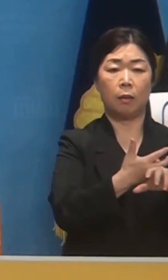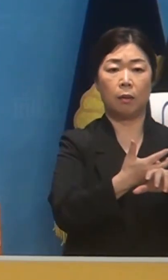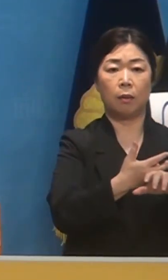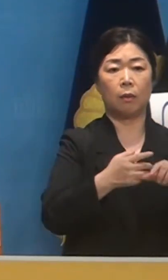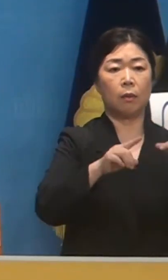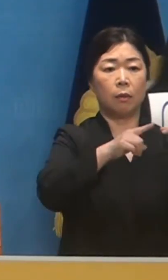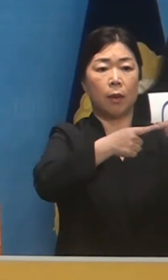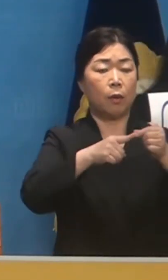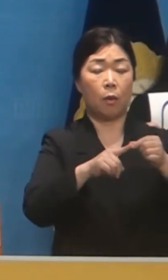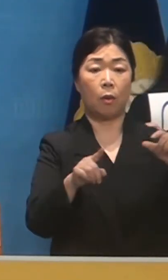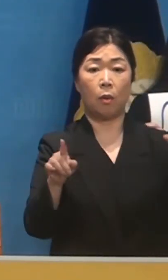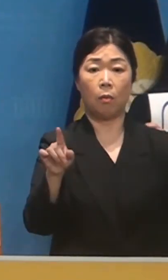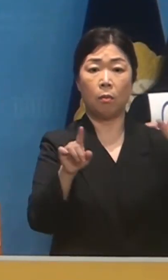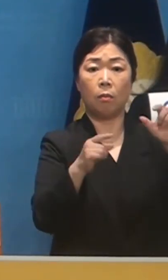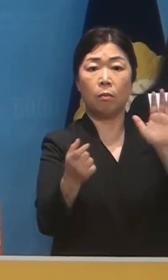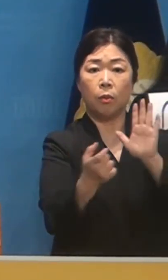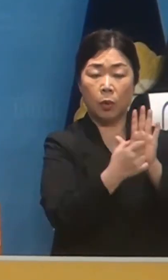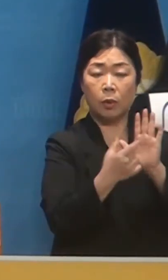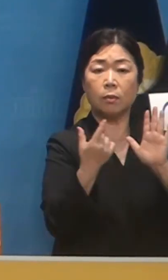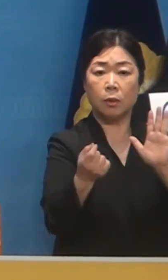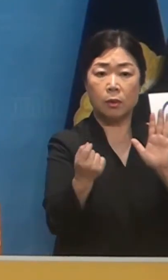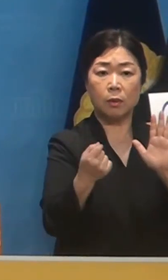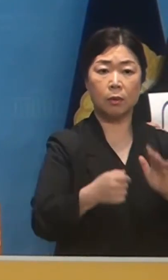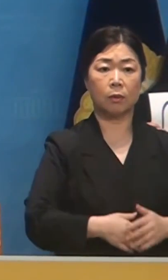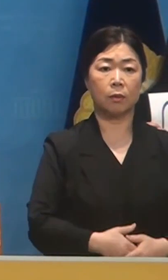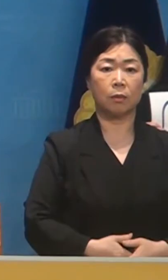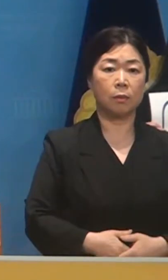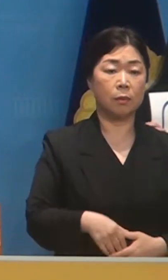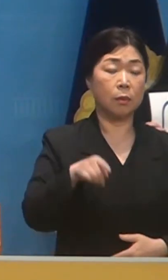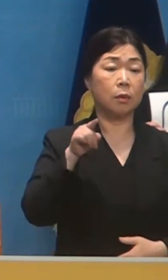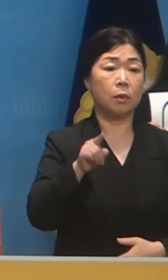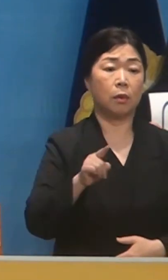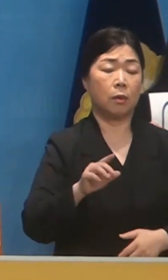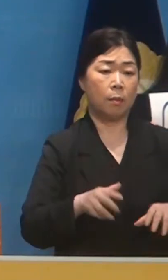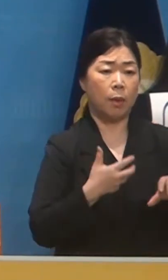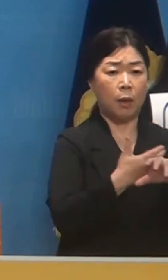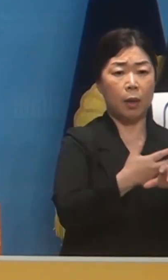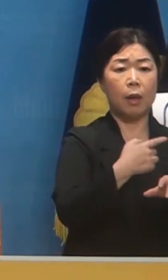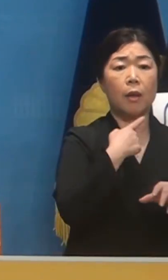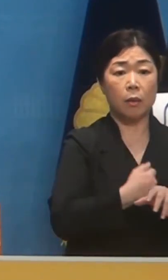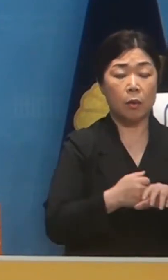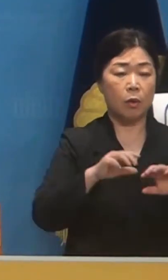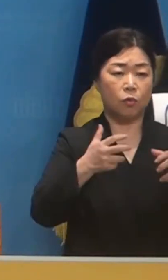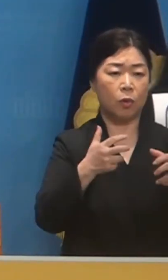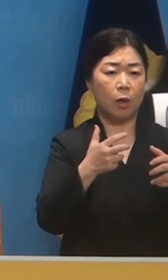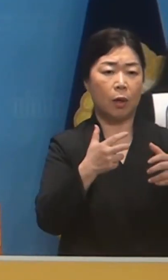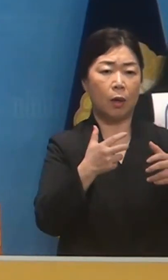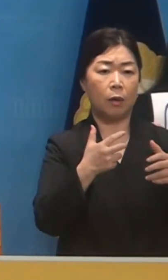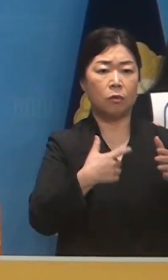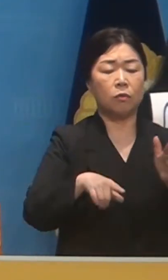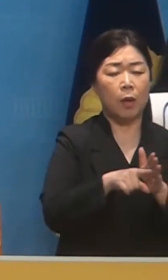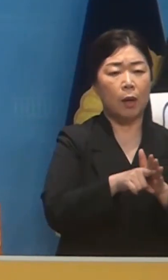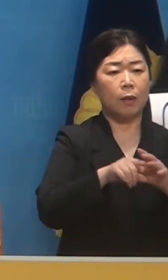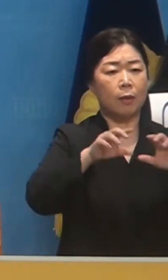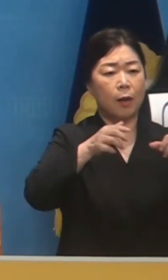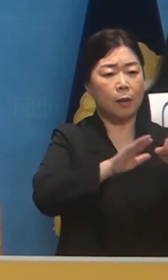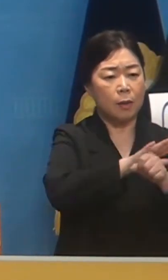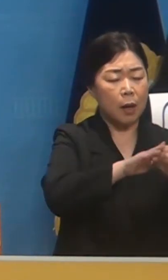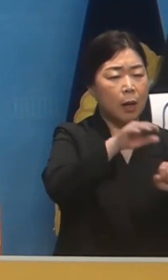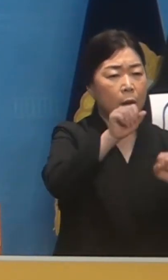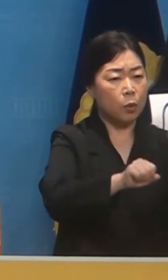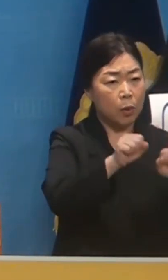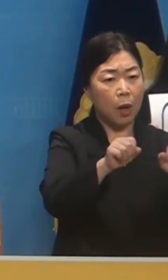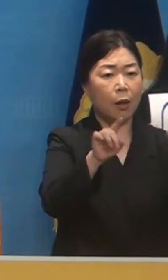반란이라고 표시하지 그런 행위를 어떤 국가를 위한 애국 행위라고는